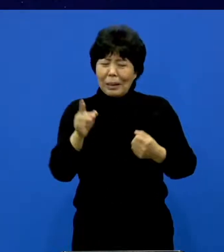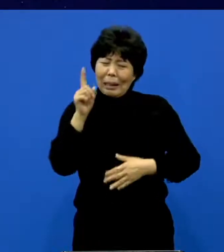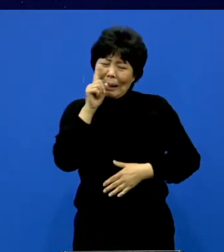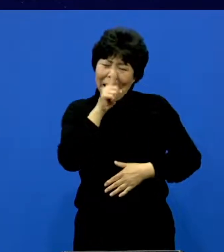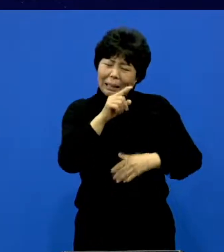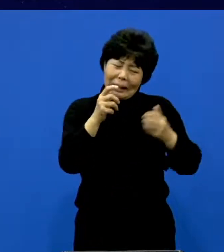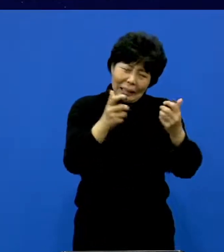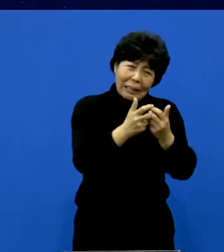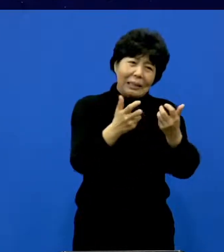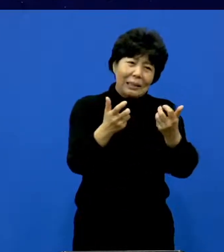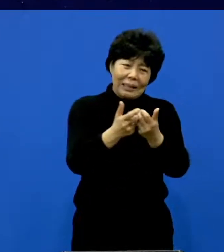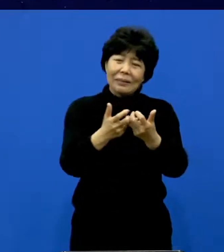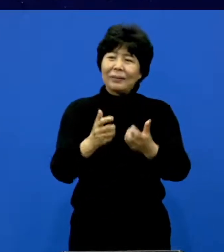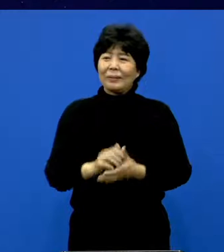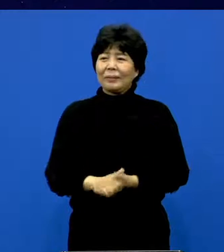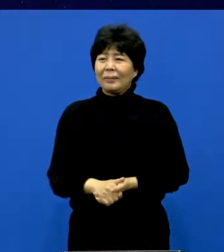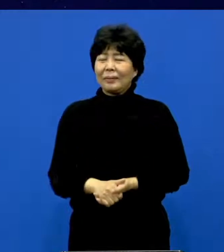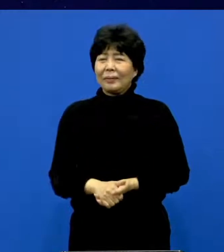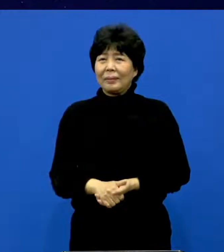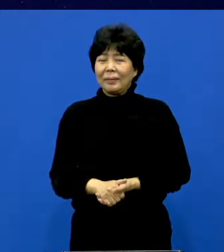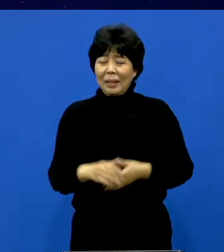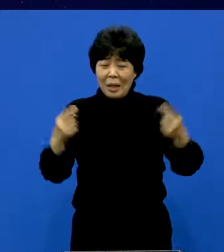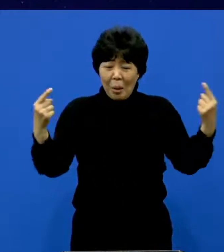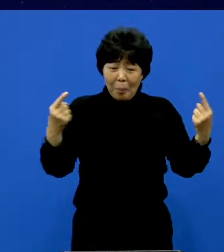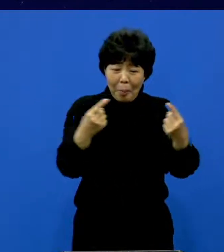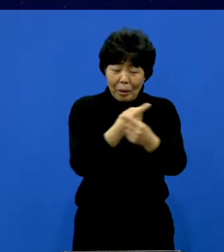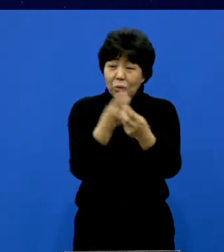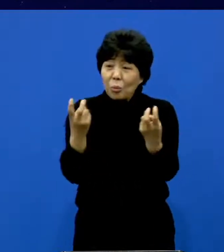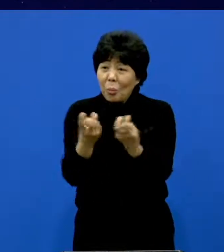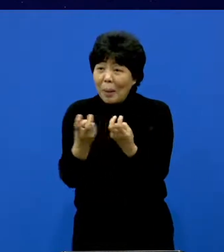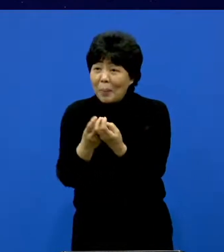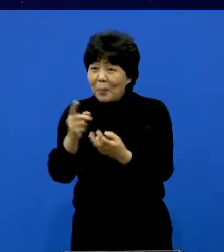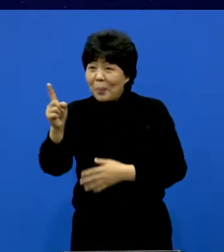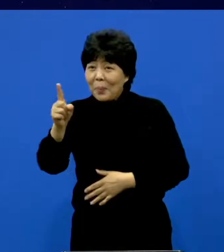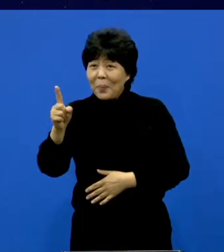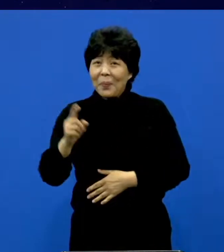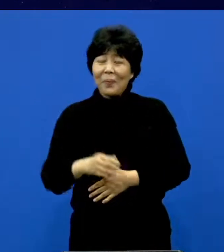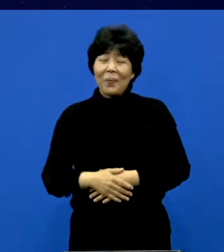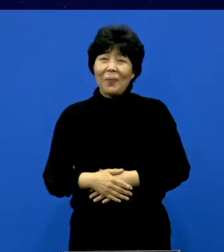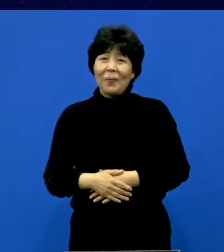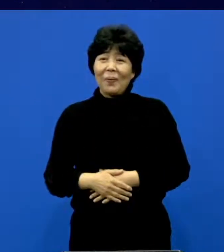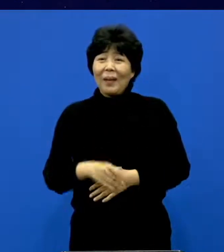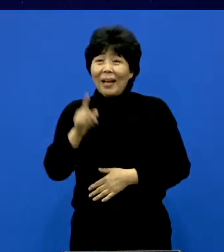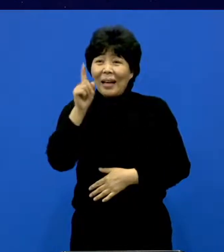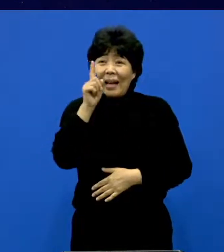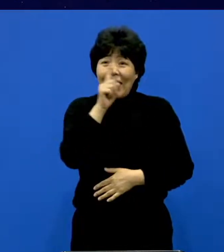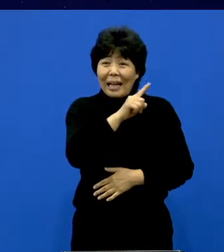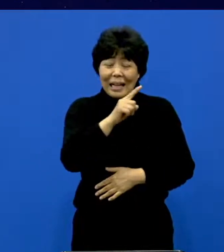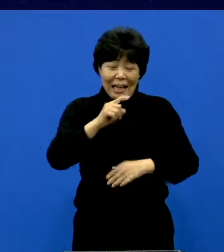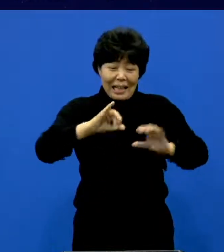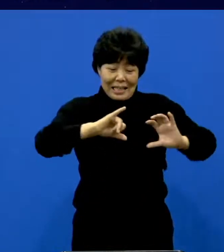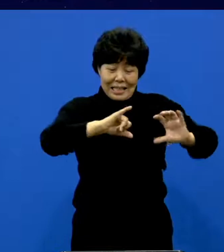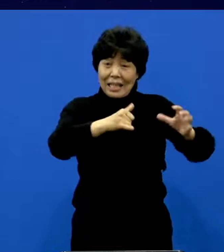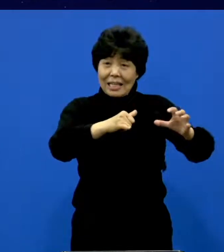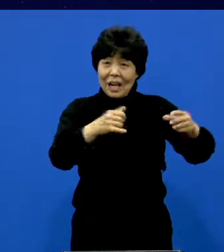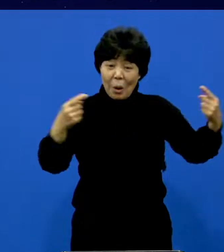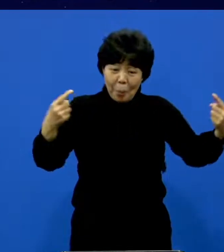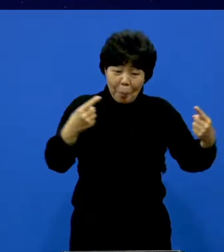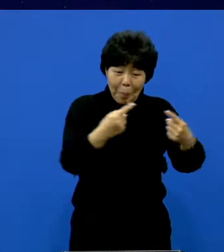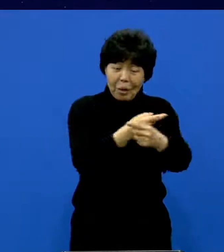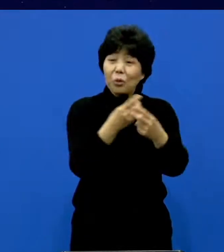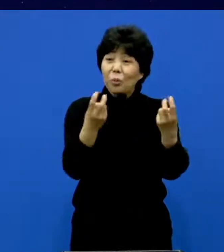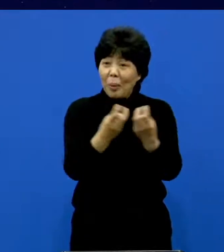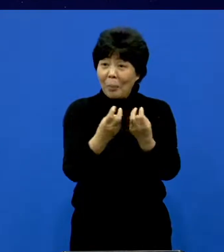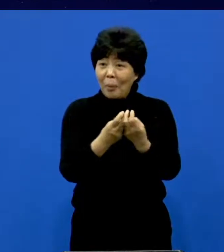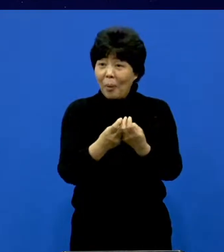더욱더 악해져 가는 것이죠. 이것을 바꿔놓는 작업이 뭐예요? 이 더 악한 세상을 선으로 돌려놓는 길은 이미 복을